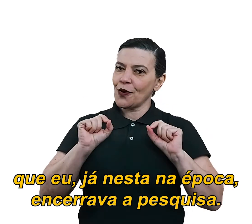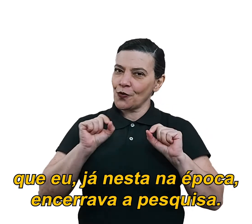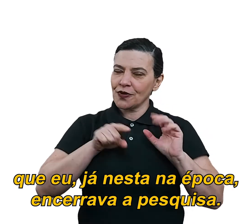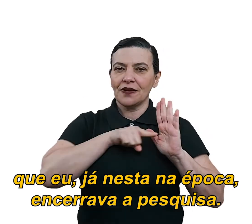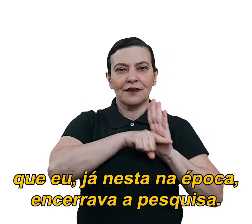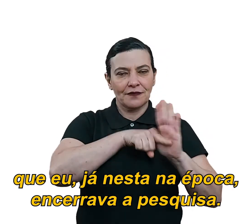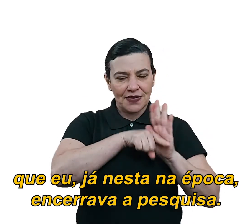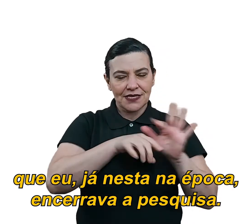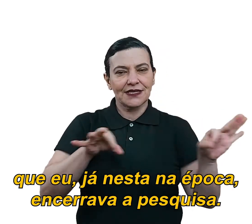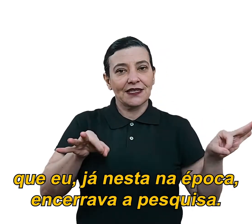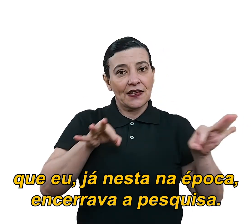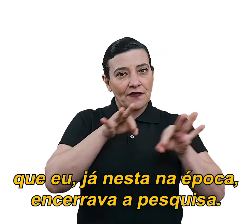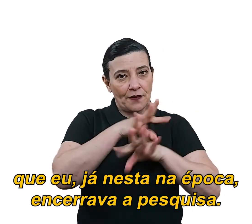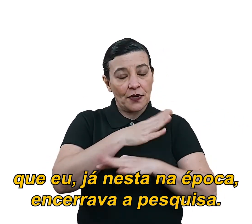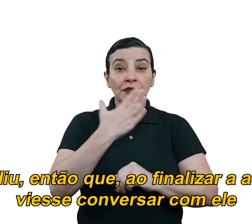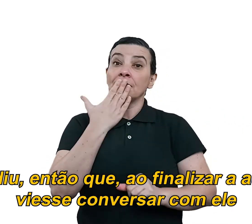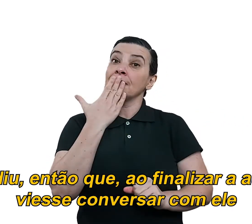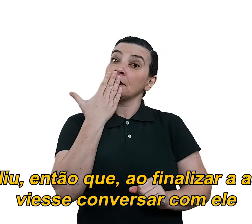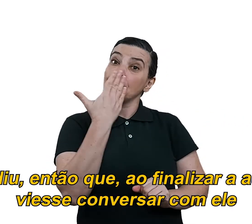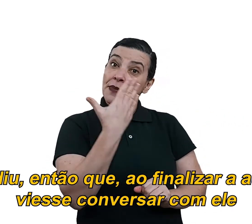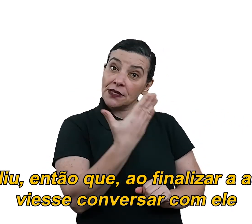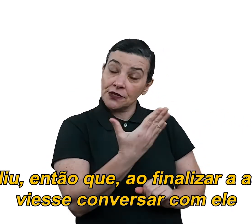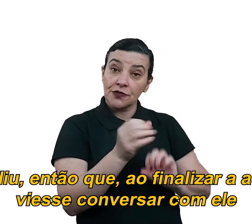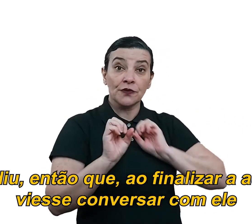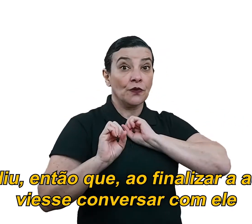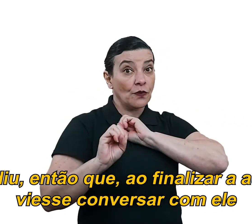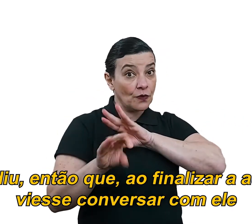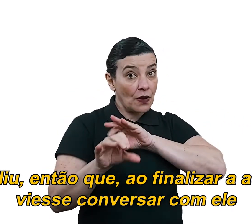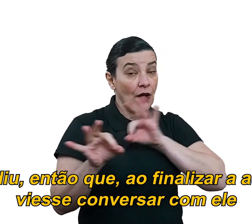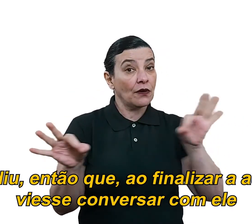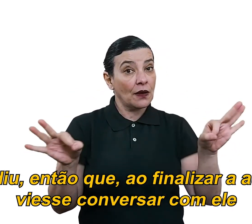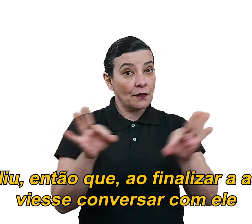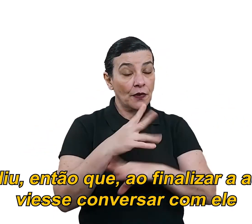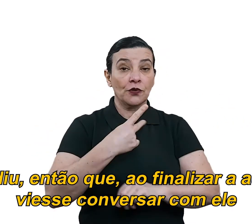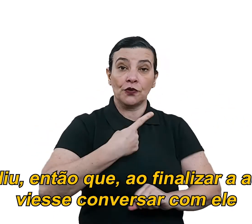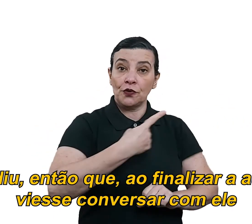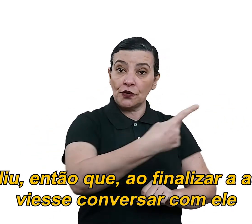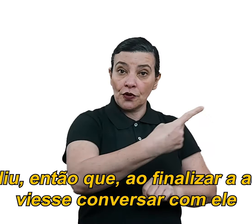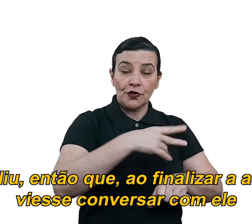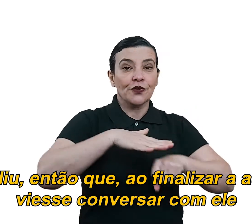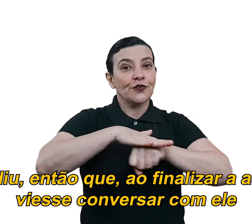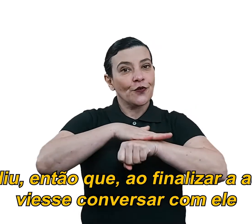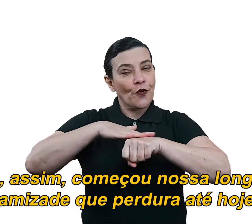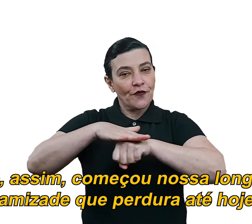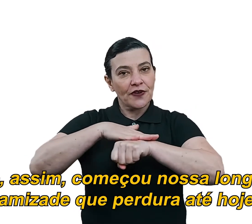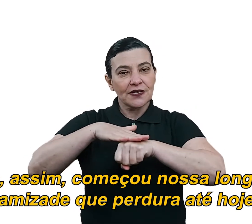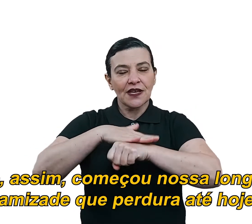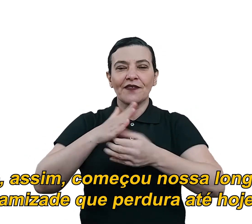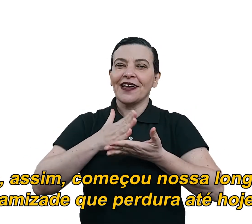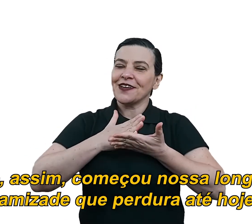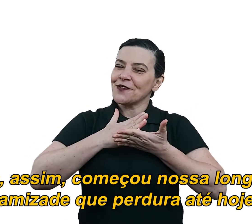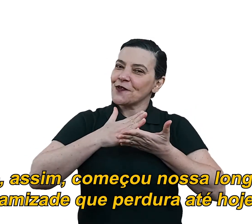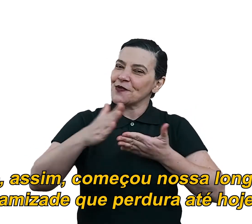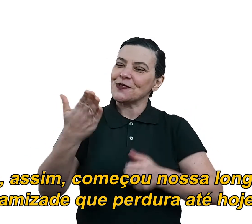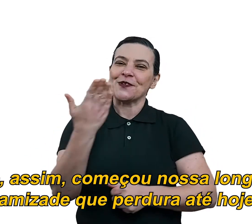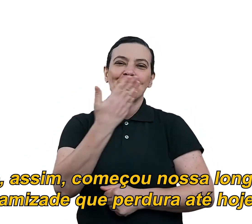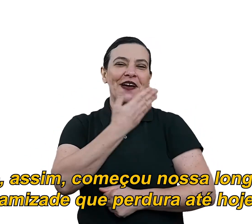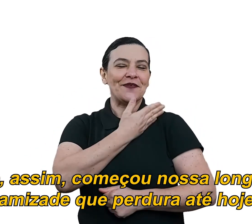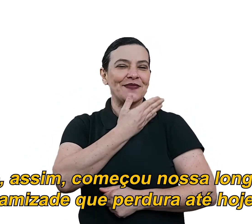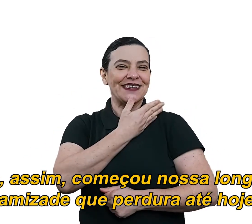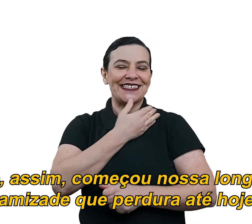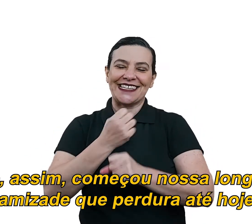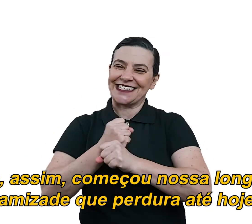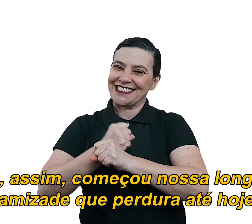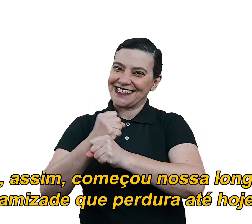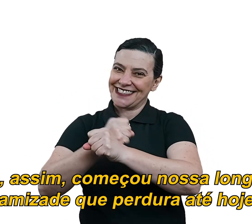nesta época, encerrava a pesquisa. Pediu, então, que, ao finalizar a aula, viesse conversar com ele. E assim começou nossa